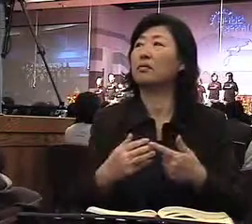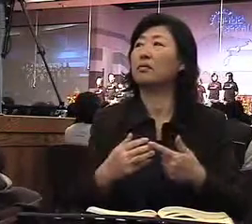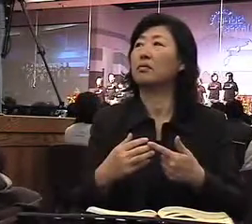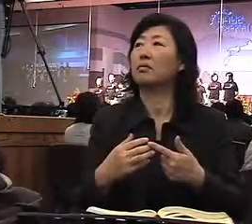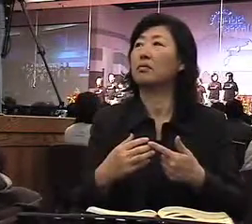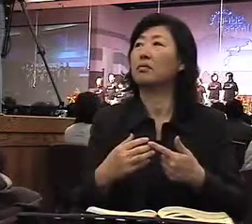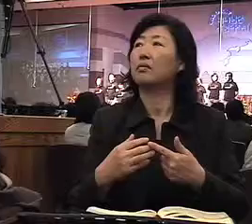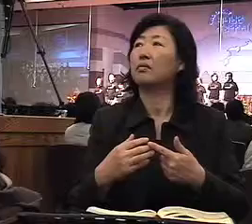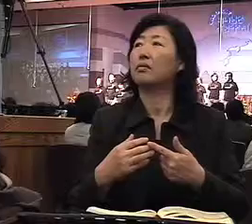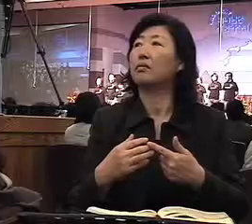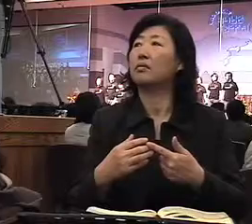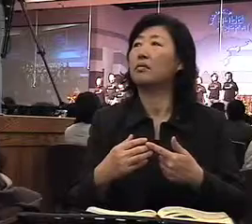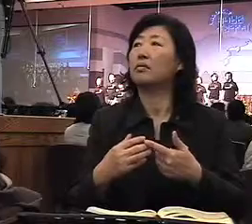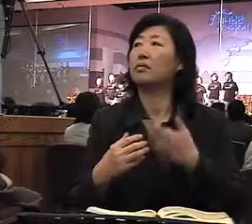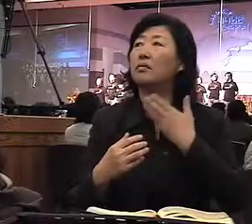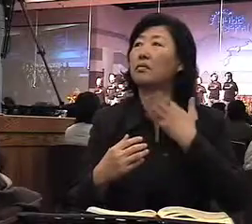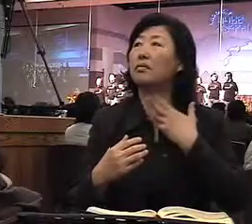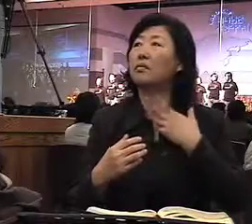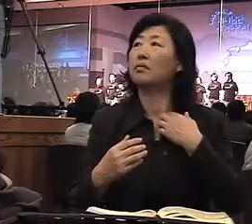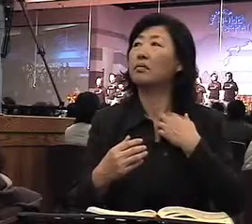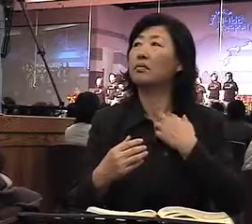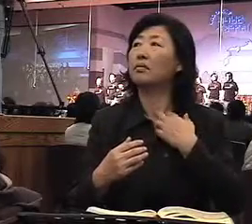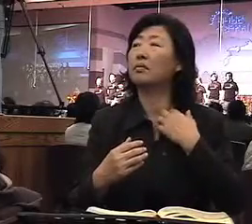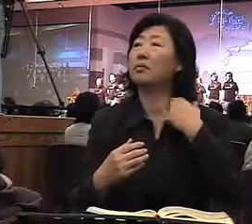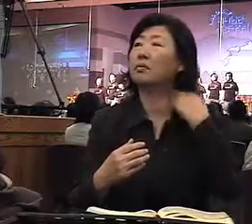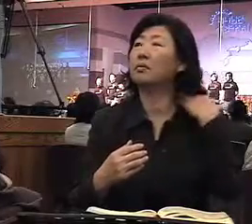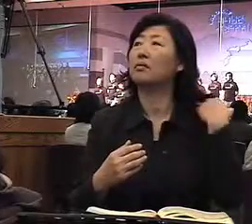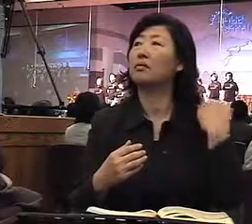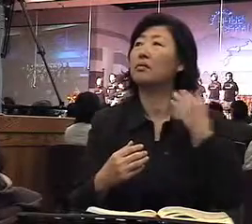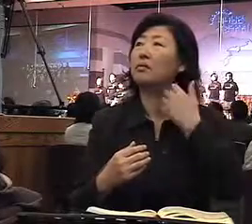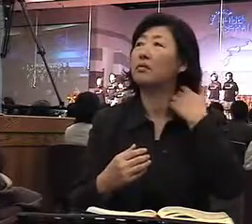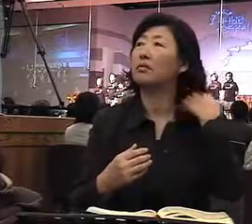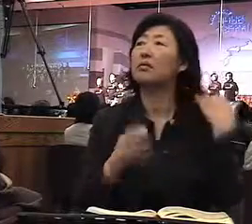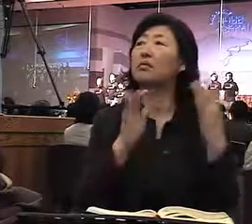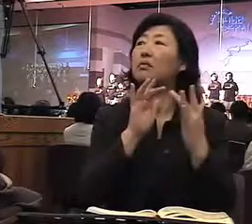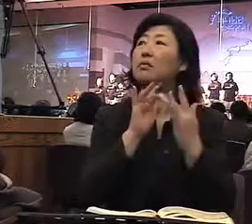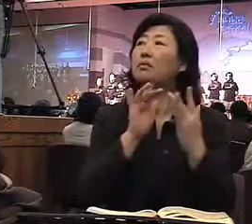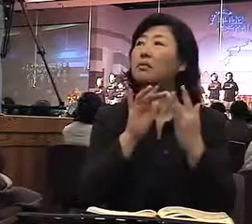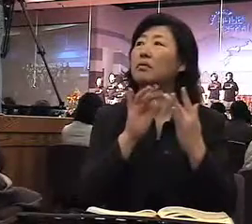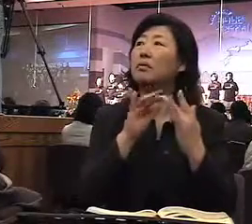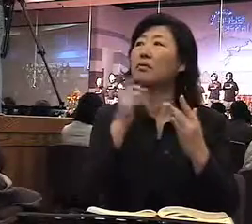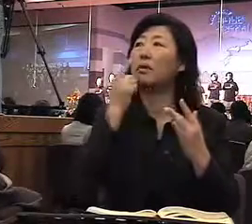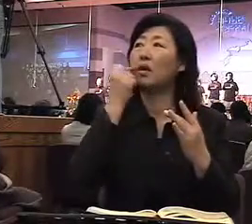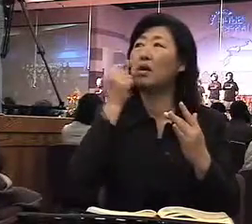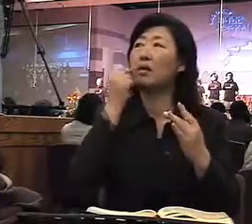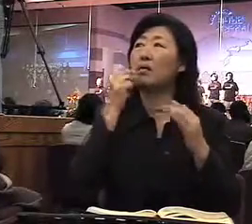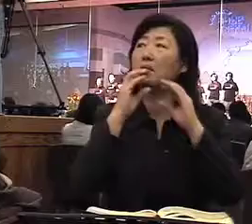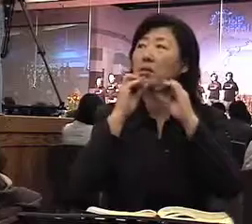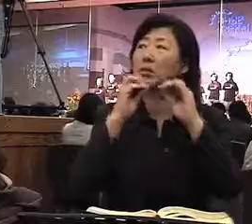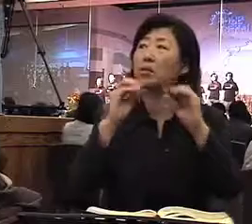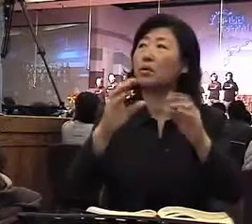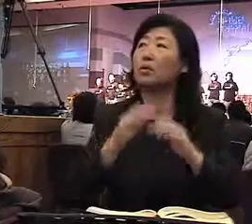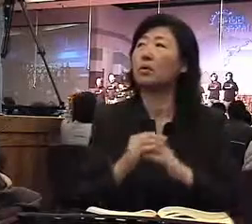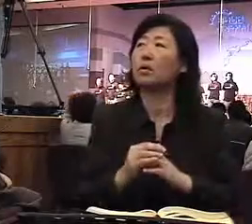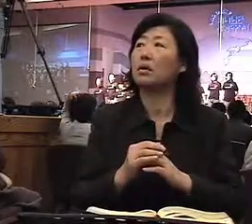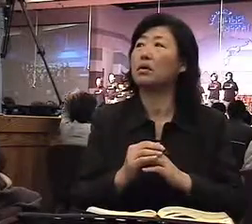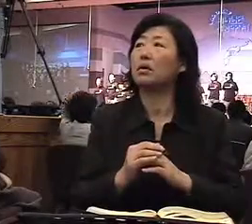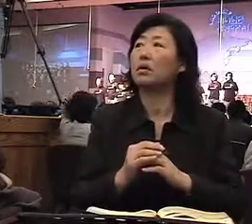전도사님 우리 교회에서 특별히 인턴으로 그리고 그 일본 선교에 아주 귀한